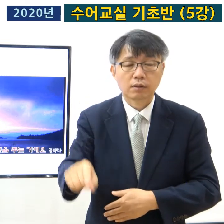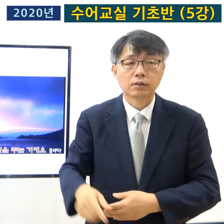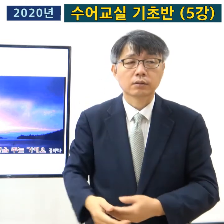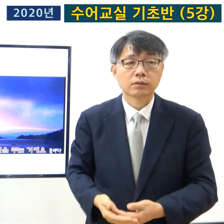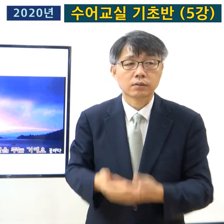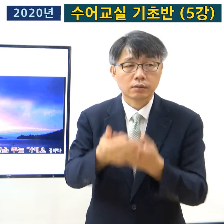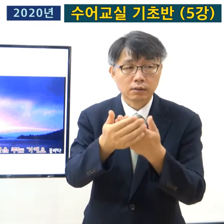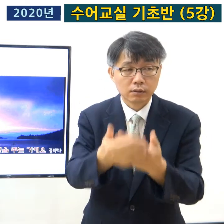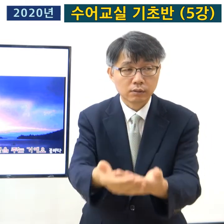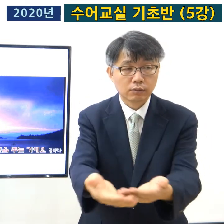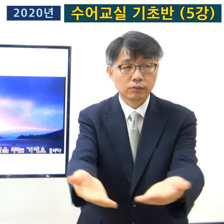그것을 주는